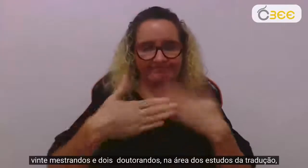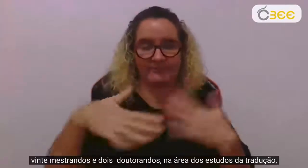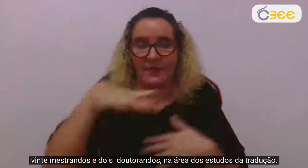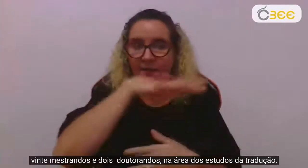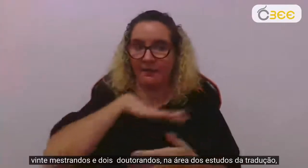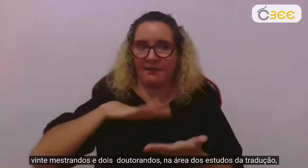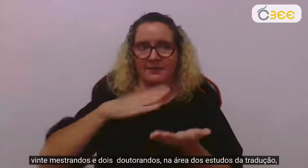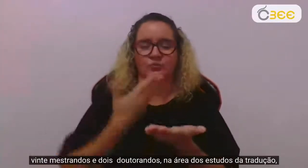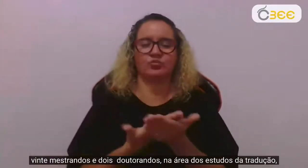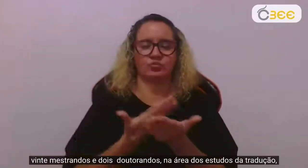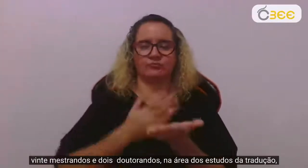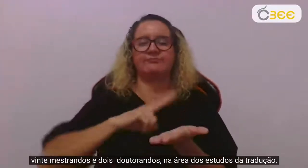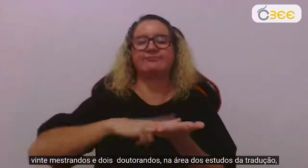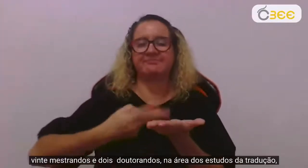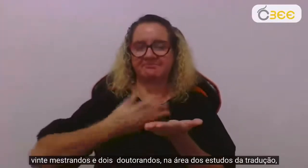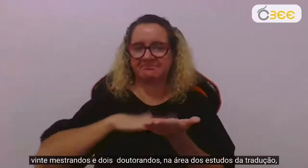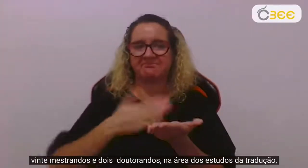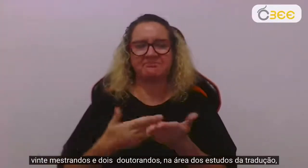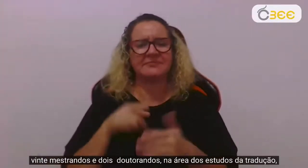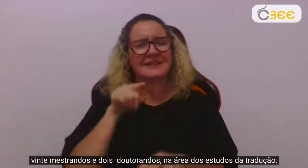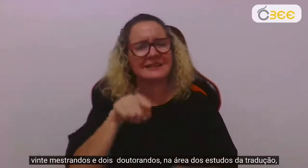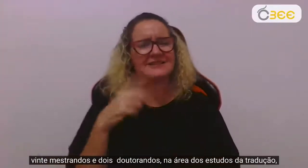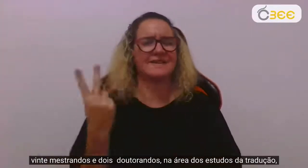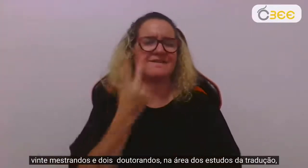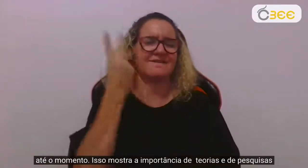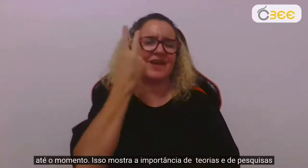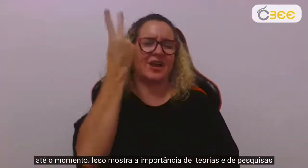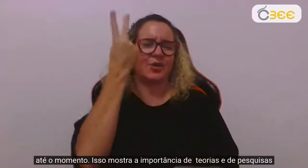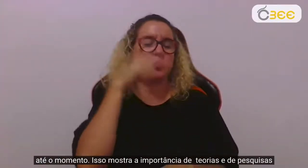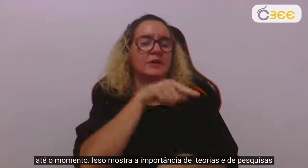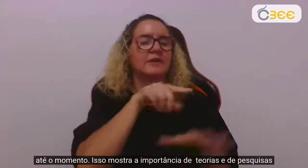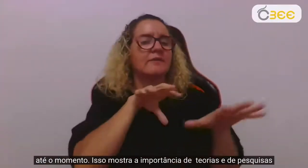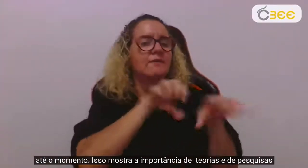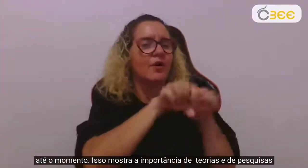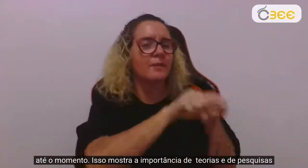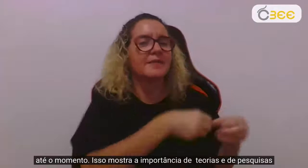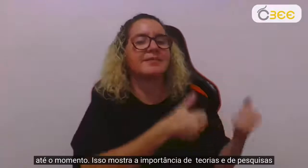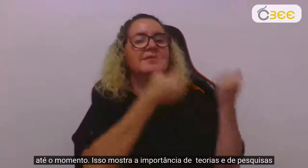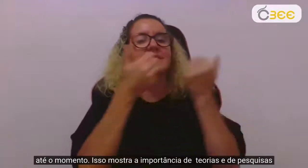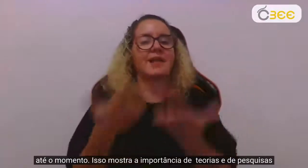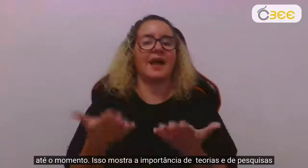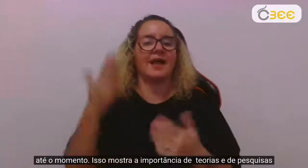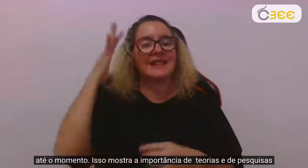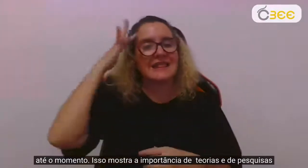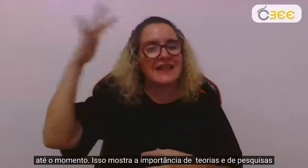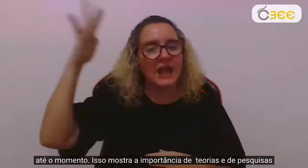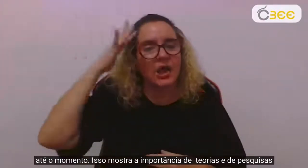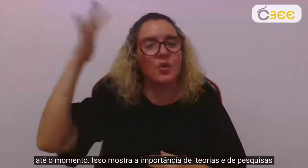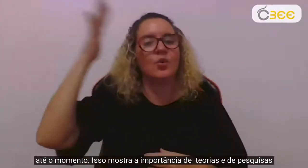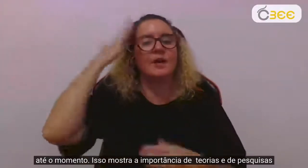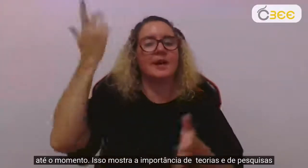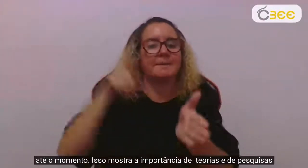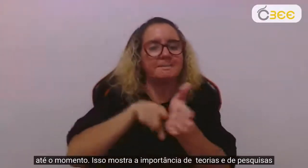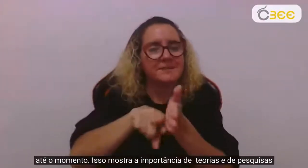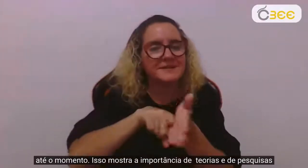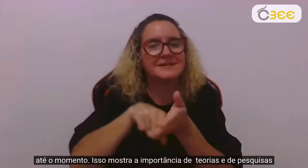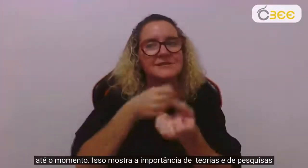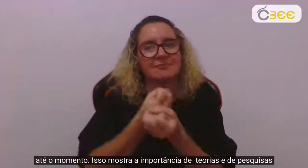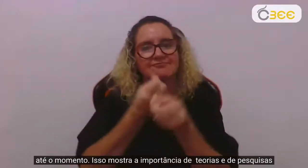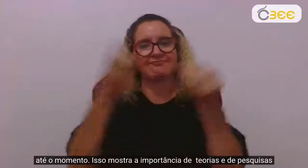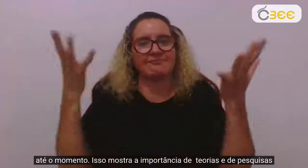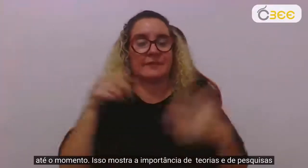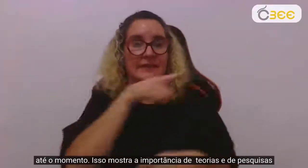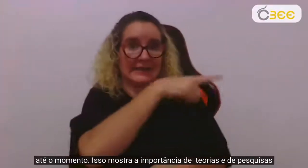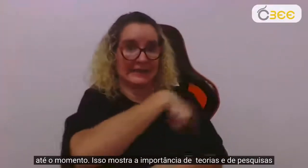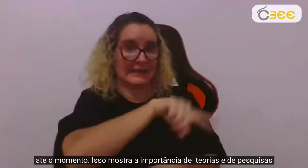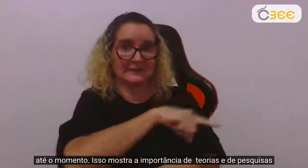2 doutorandos na área dos estudos da tradução até o momento. Isso mostra a